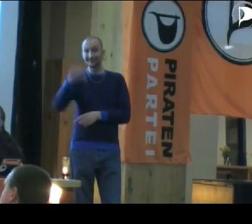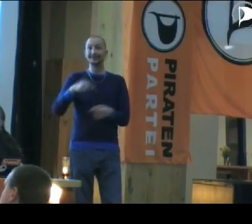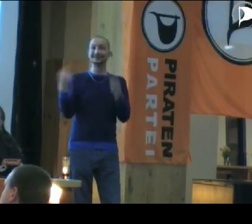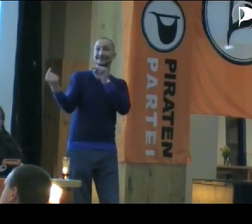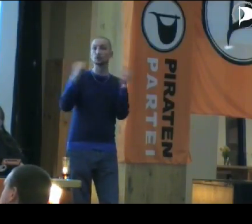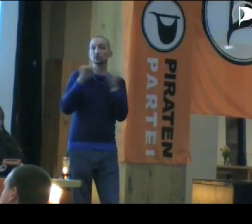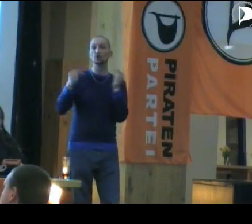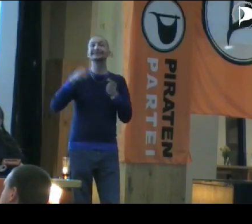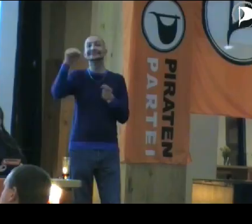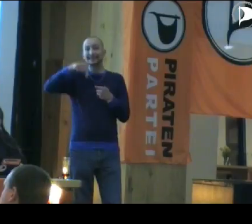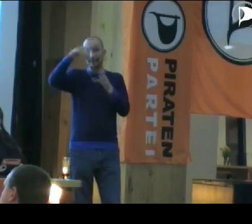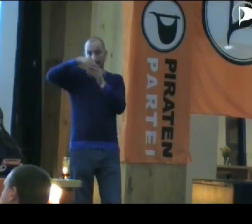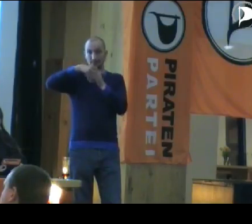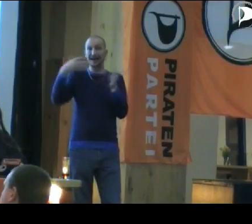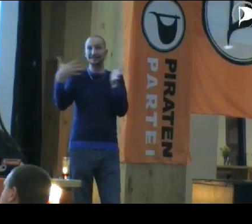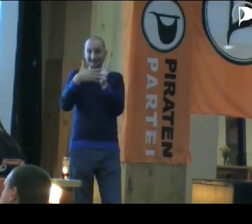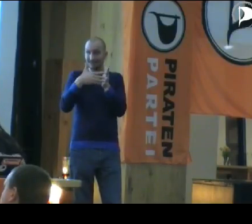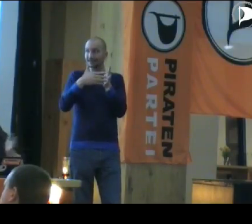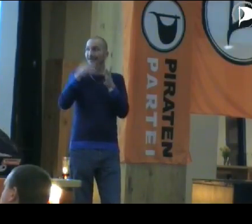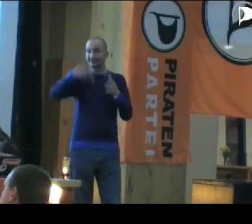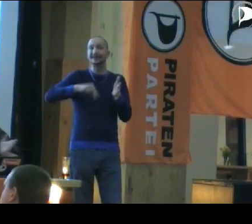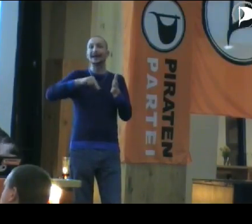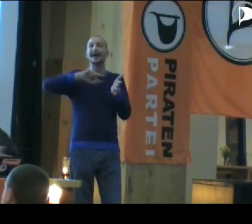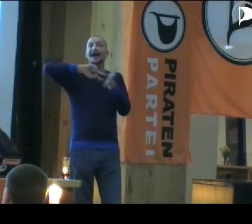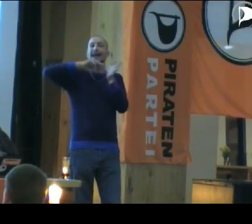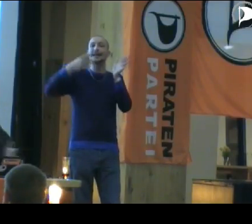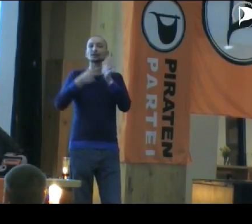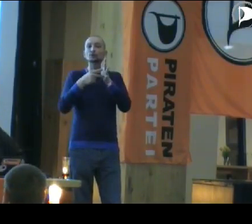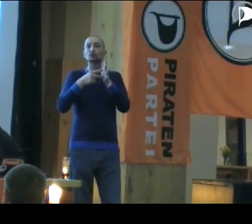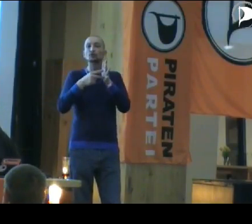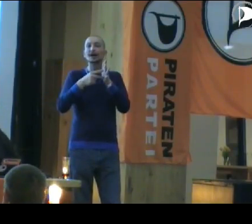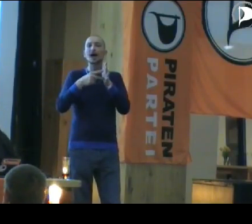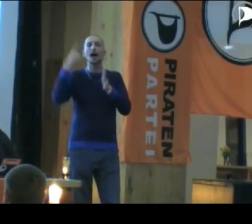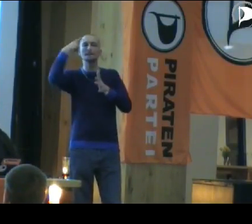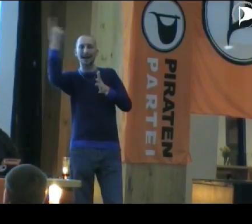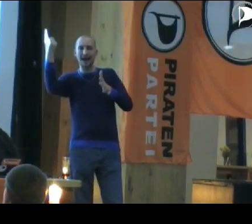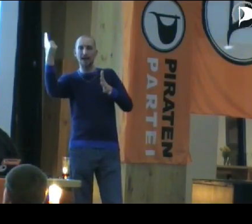über eine test instanz eines elektronischen meinungsbildung schools